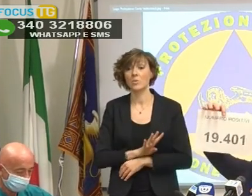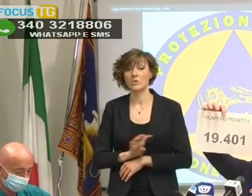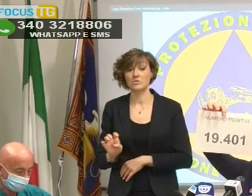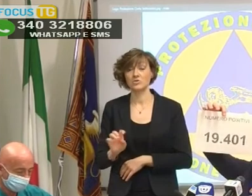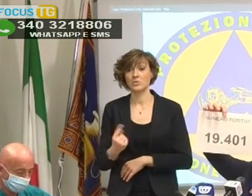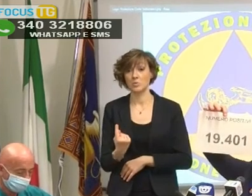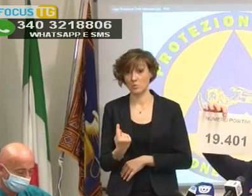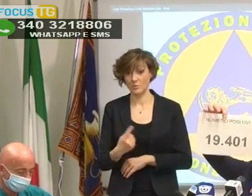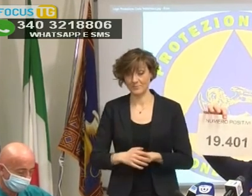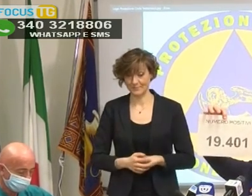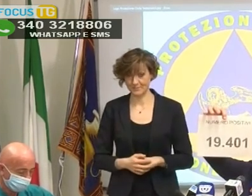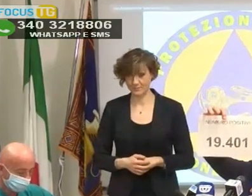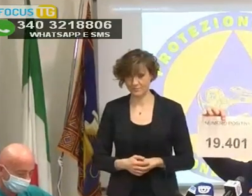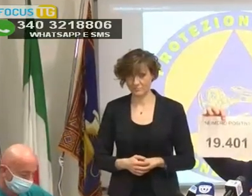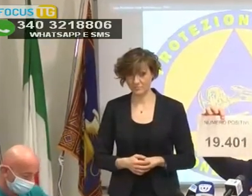19.401.